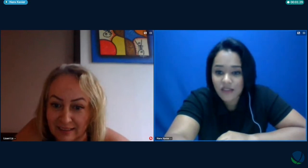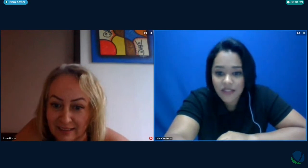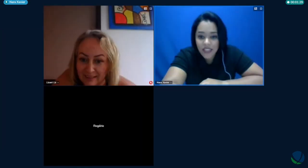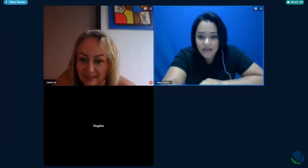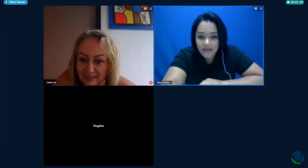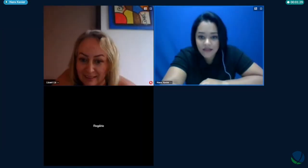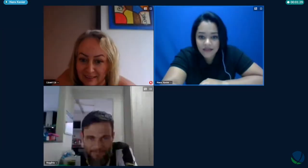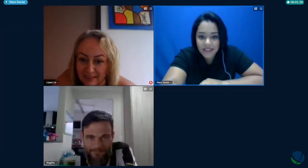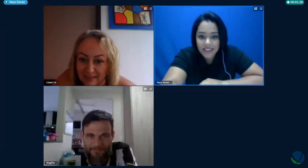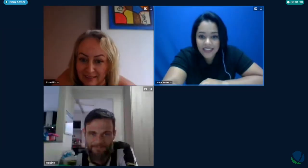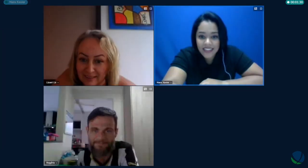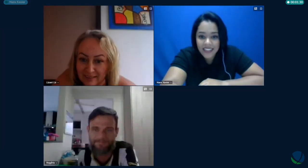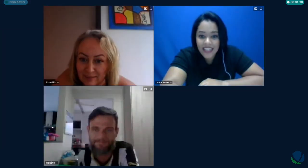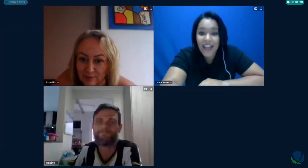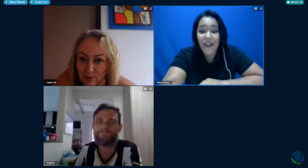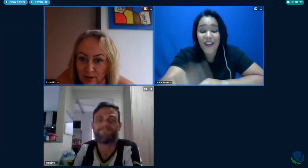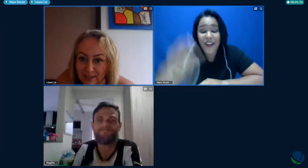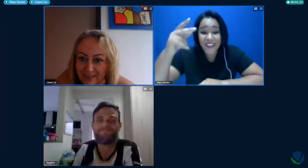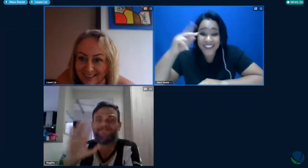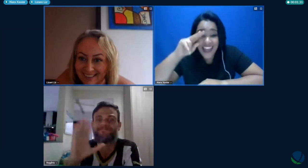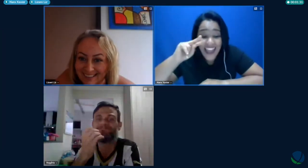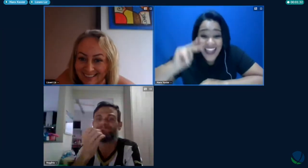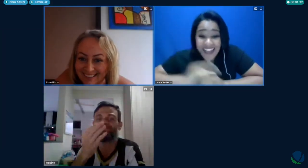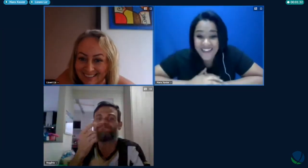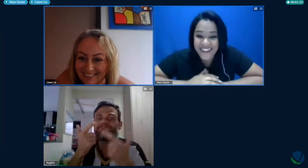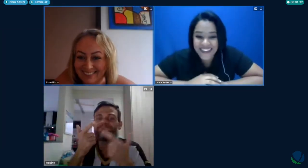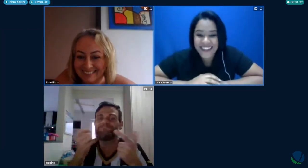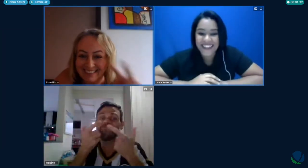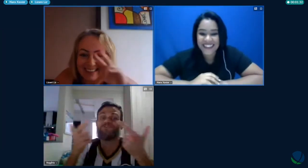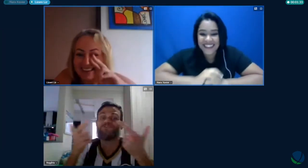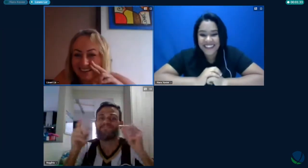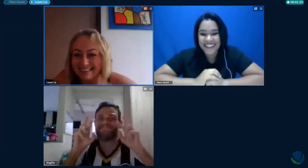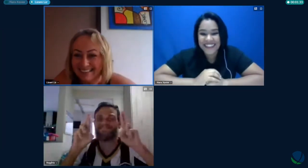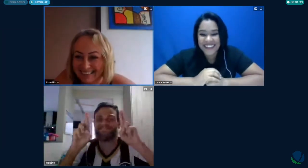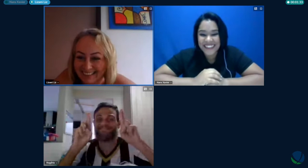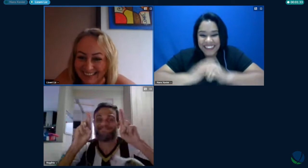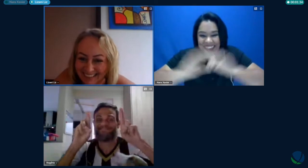Não estou escutando. Oi, Rogério!